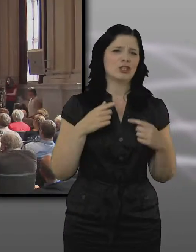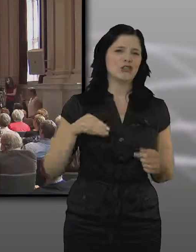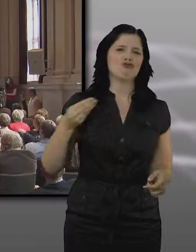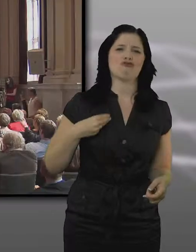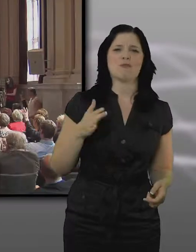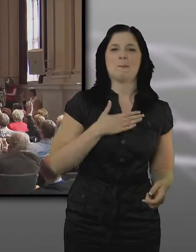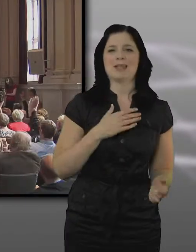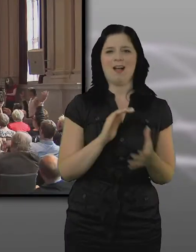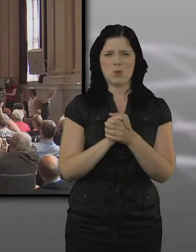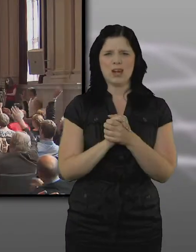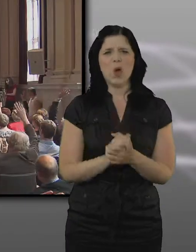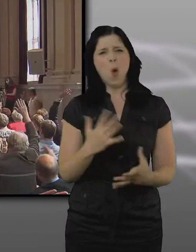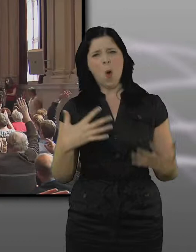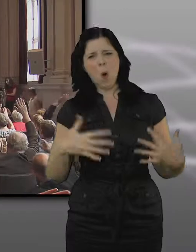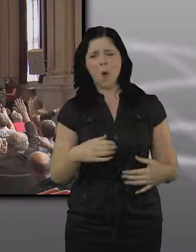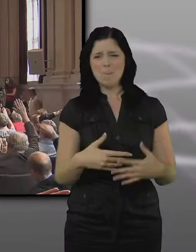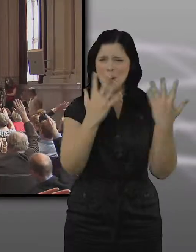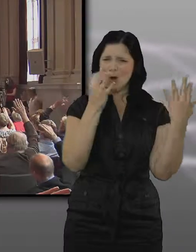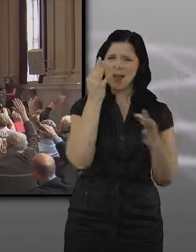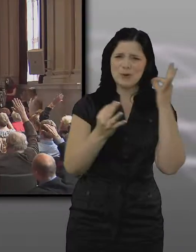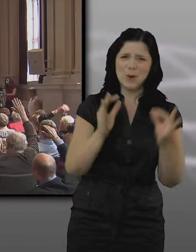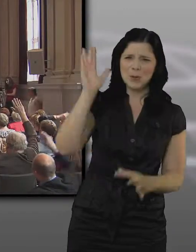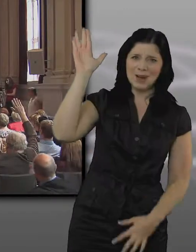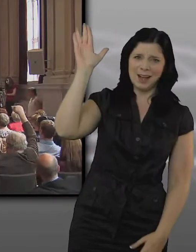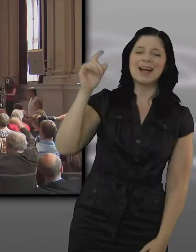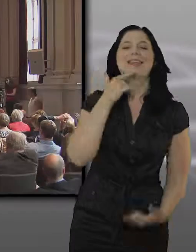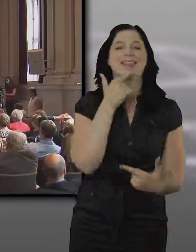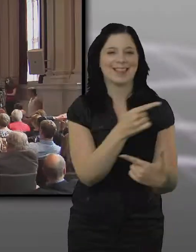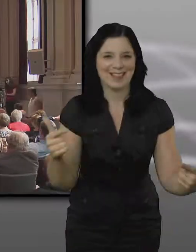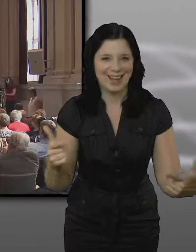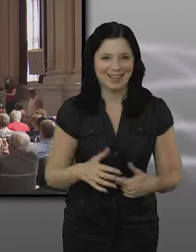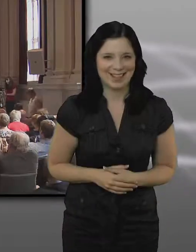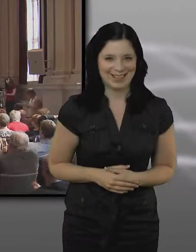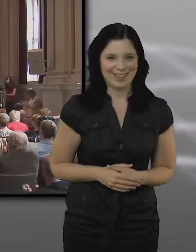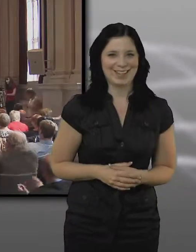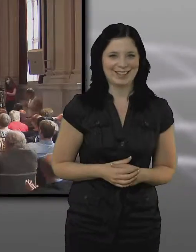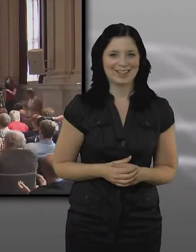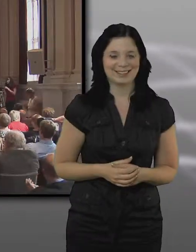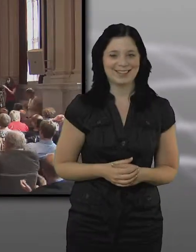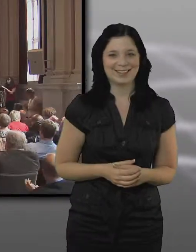Där. Åh, vad många frågor. Tack, vad snällt. Tack för mig.